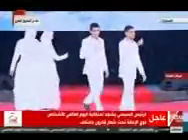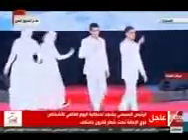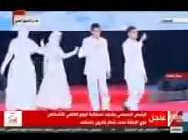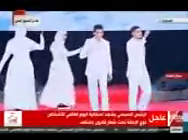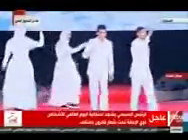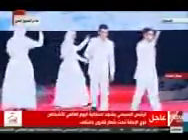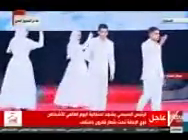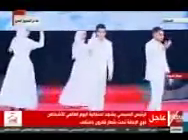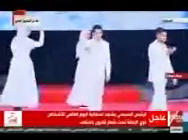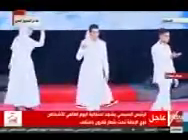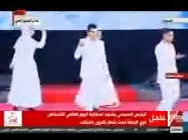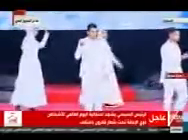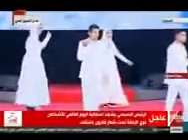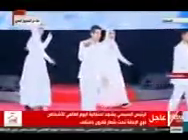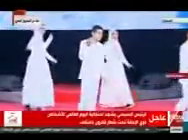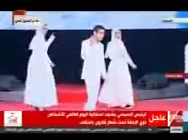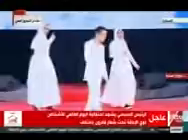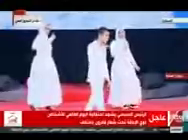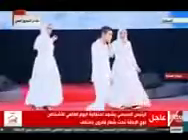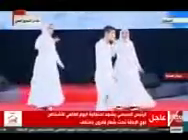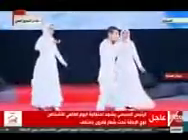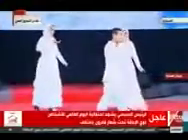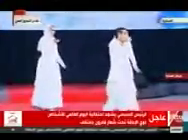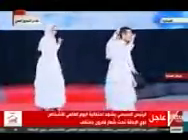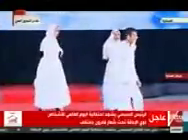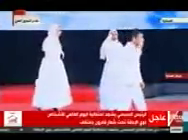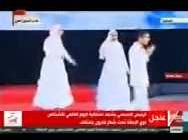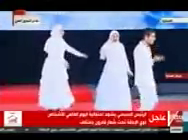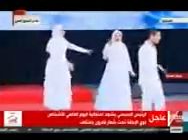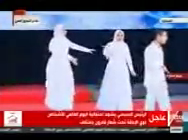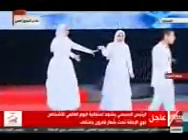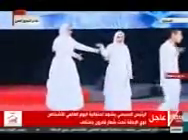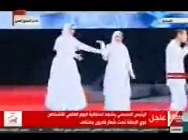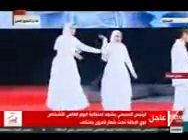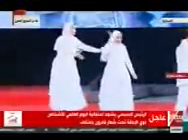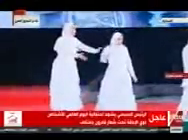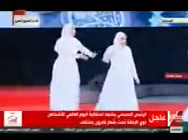عليك يا رسول الله.